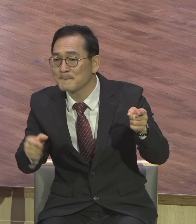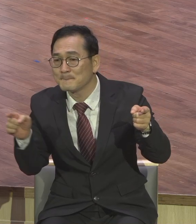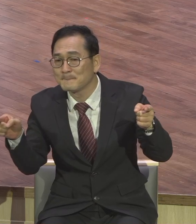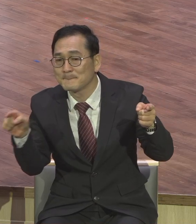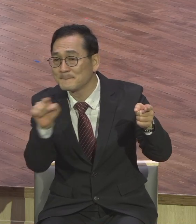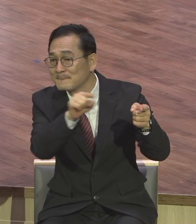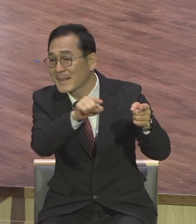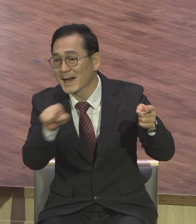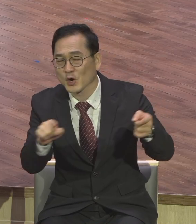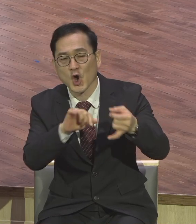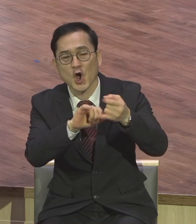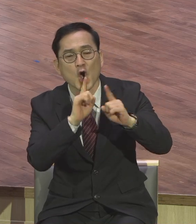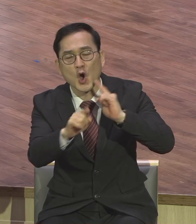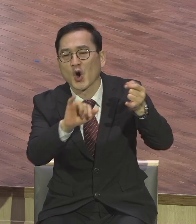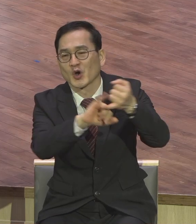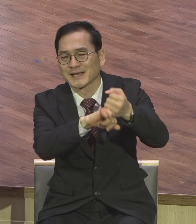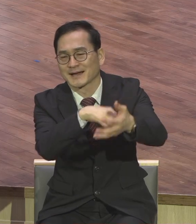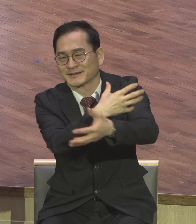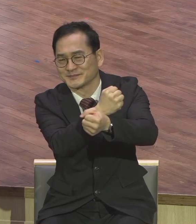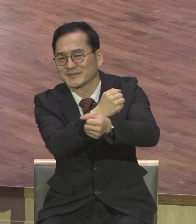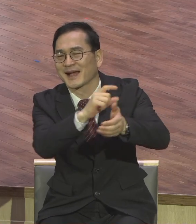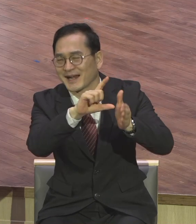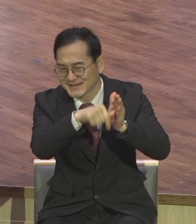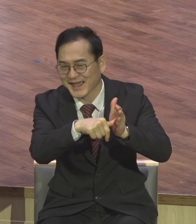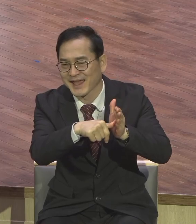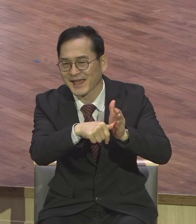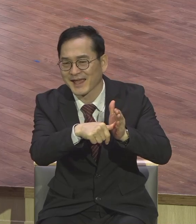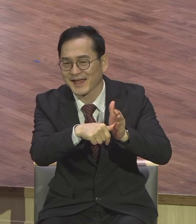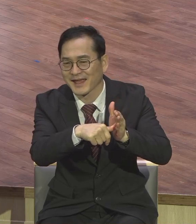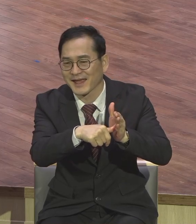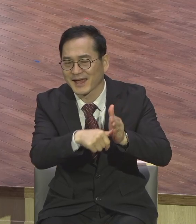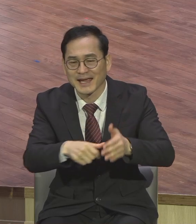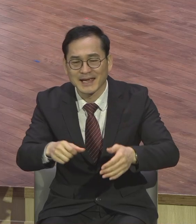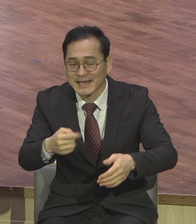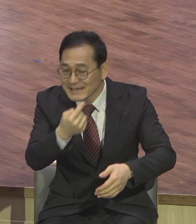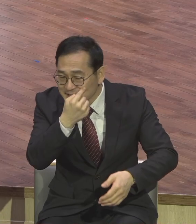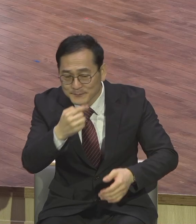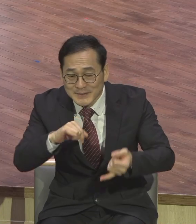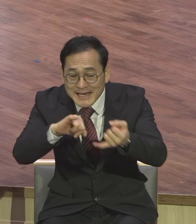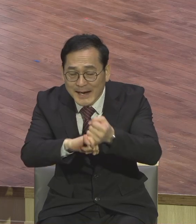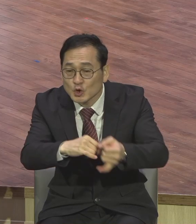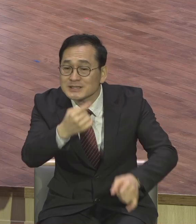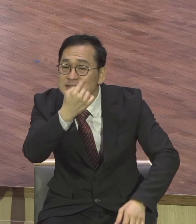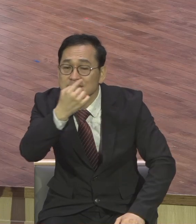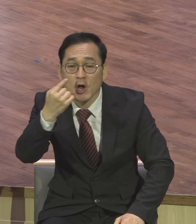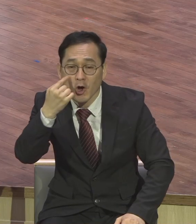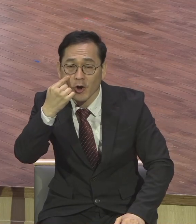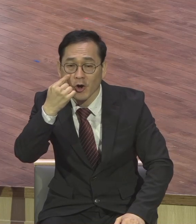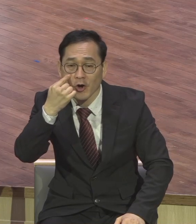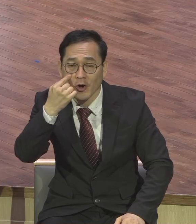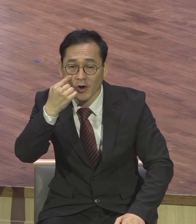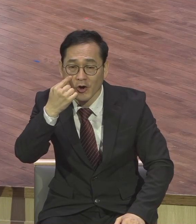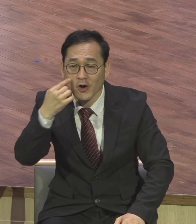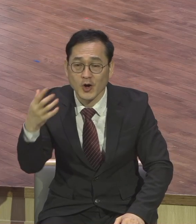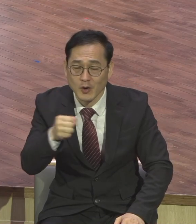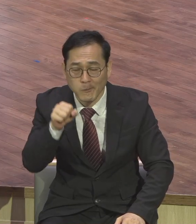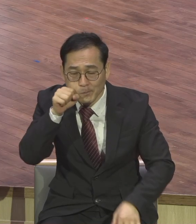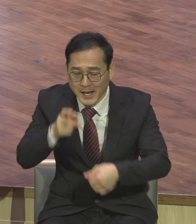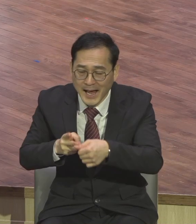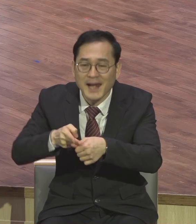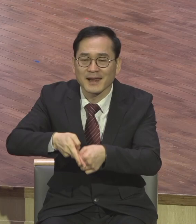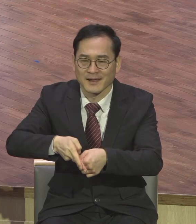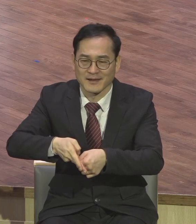아브라함과의 그 피 언약을 맺을 때 너와 나와 약속이다. 징표로 한